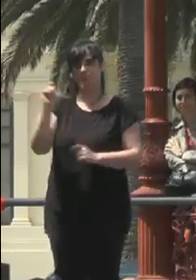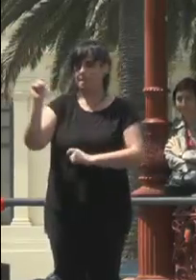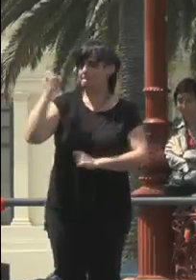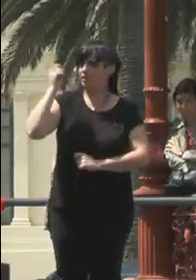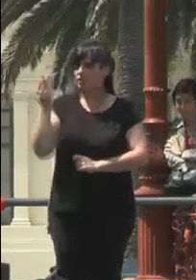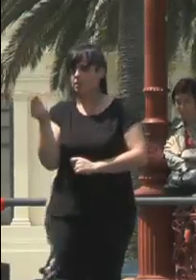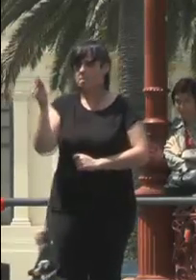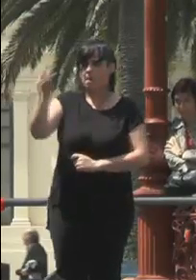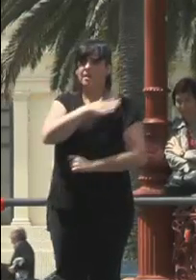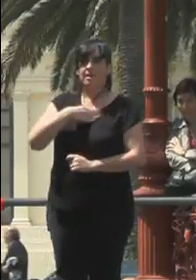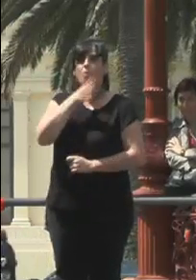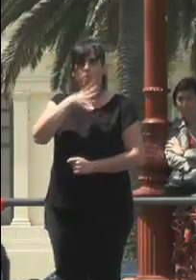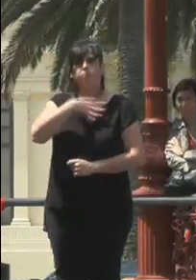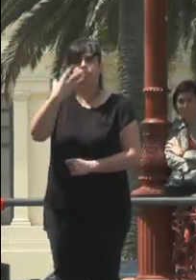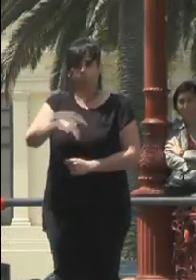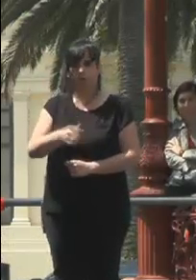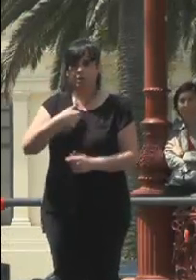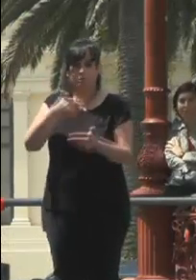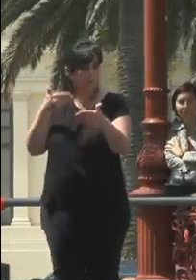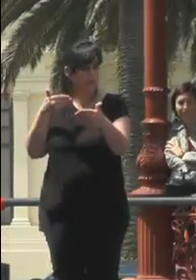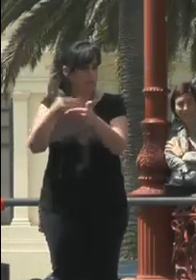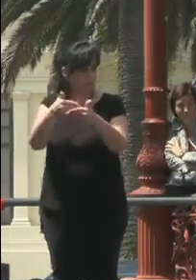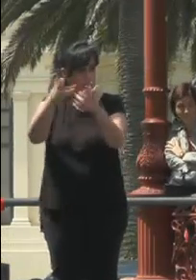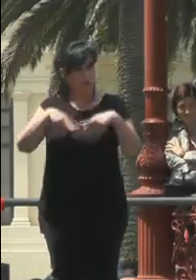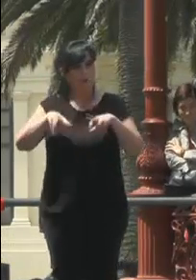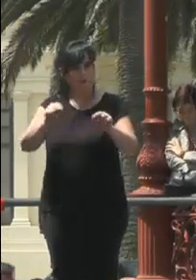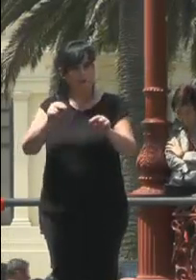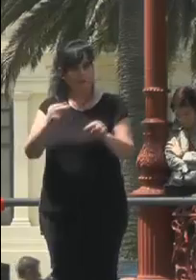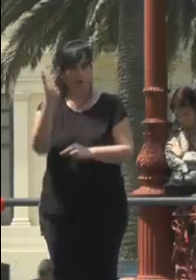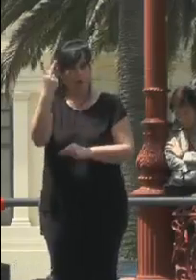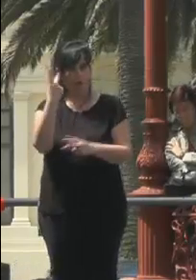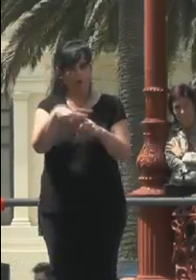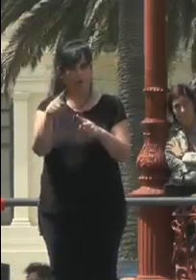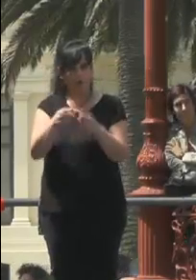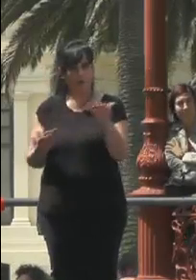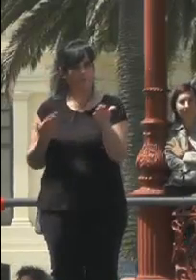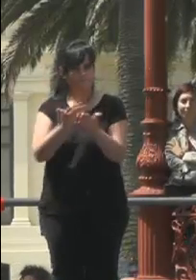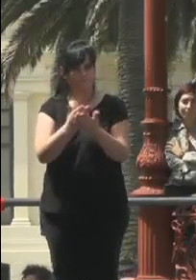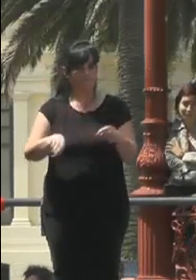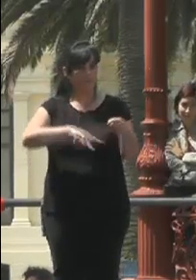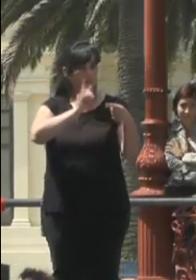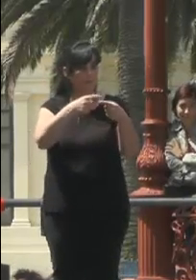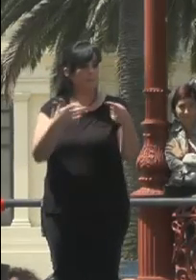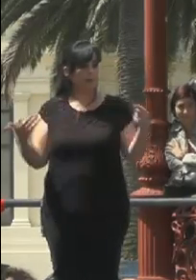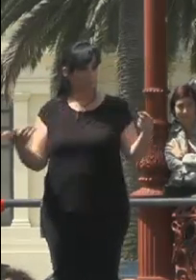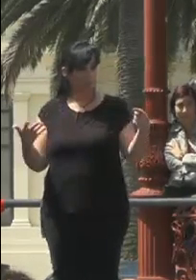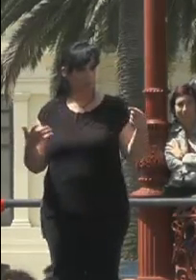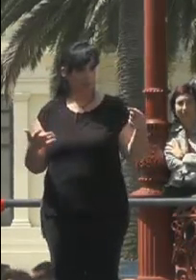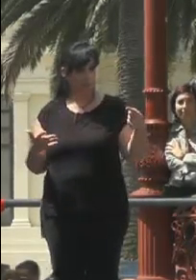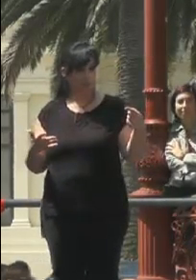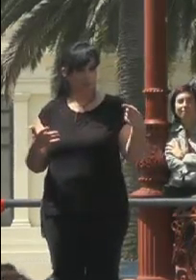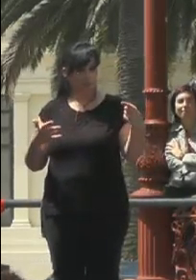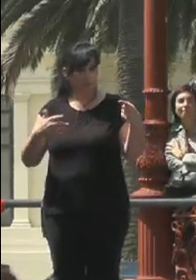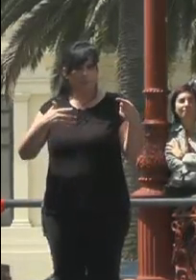posible. Teño que ir rematando. Pídovos dúas cousas. A primeira, que salgades aquí con